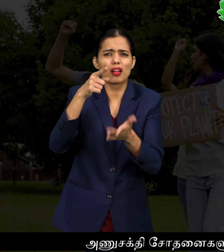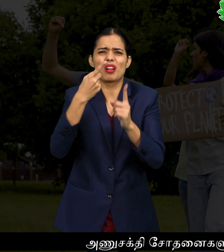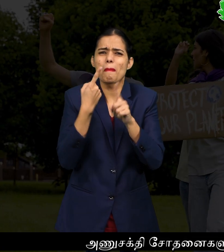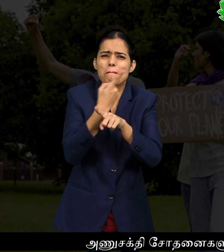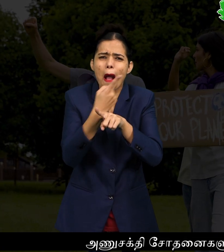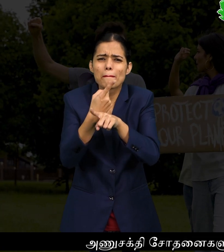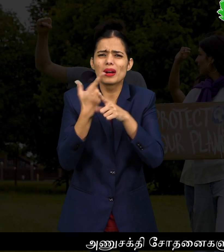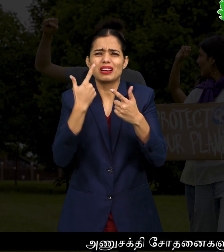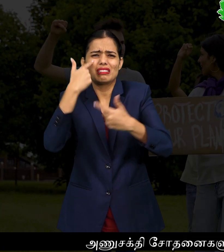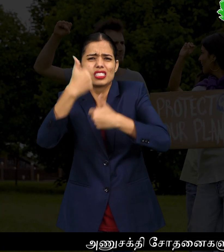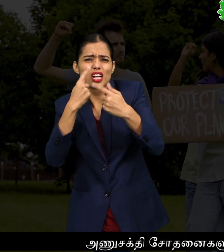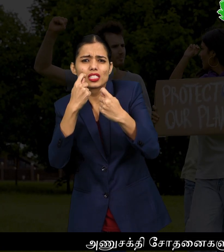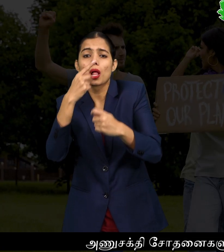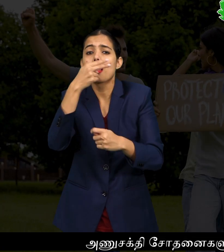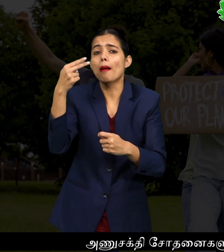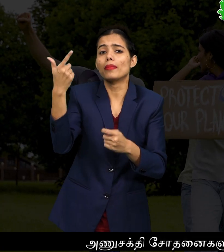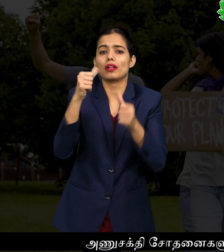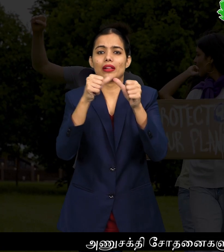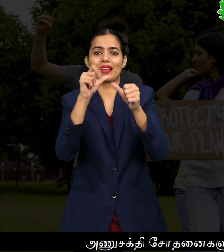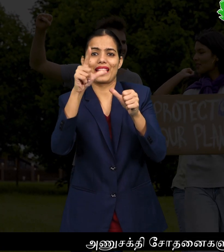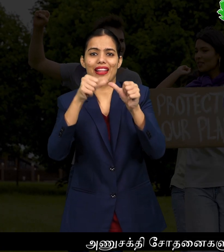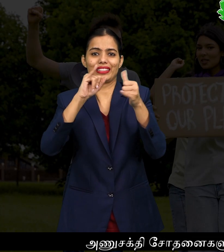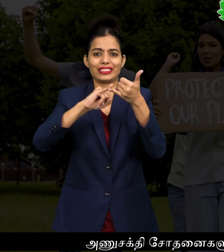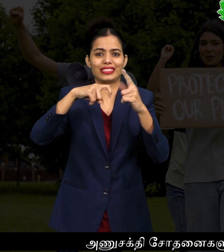1981இல் தொடங்கியது.